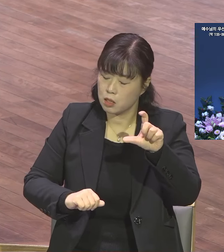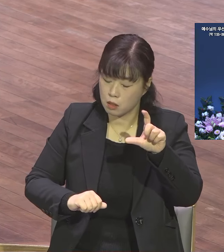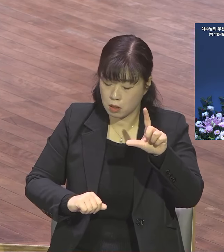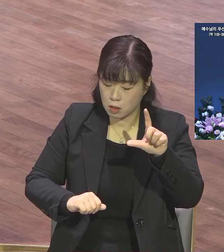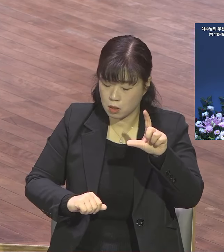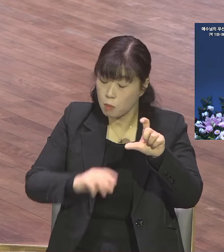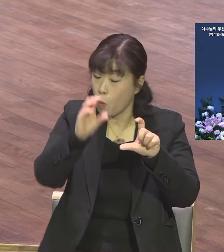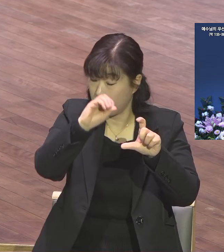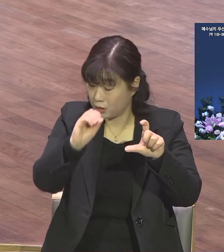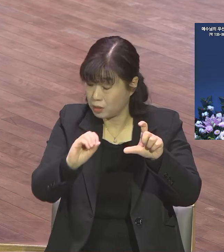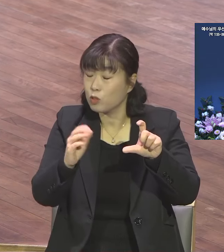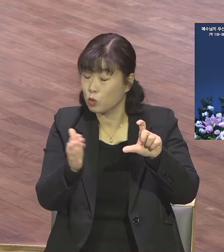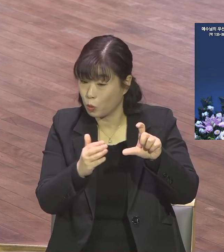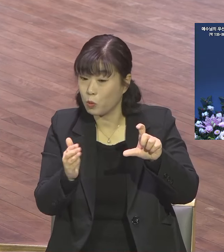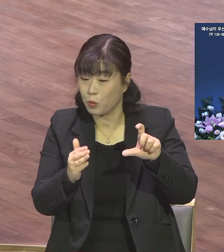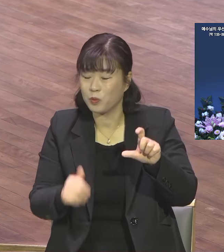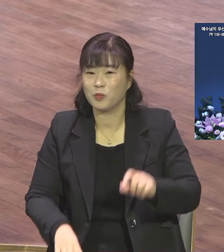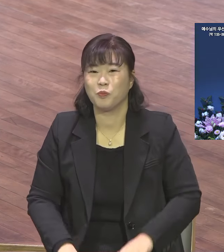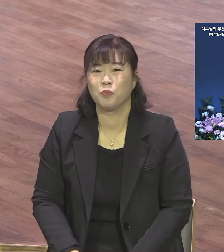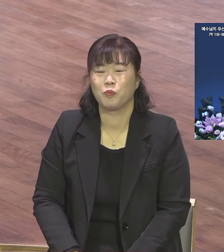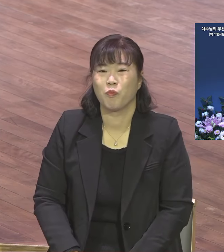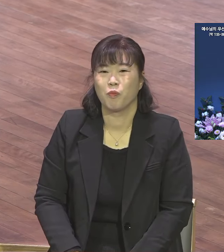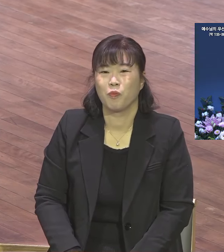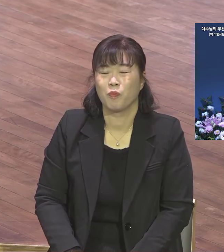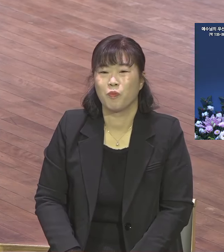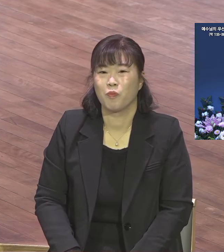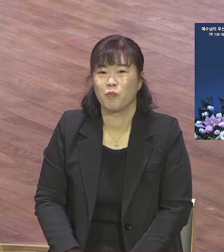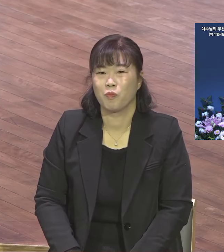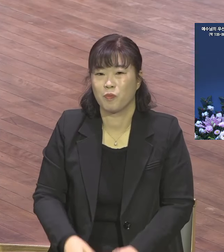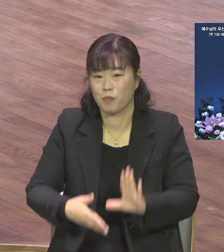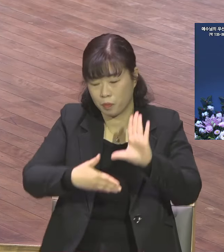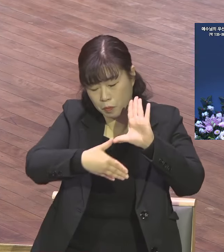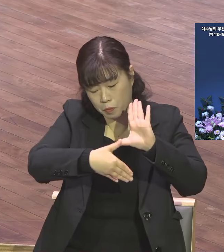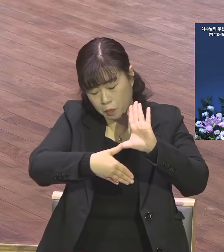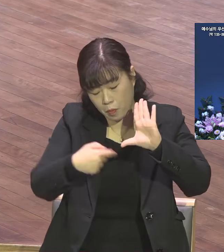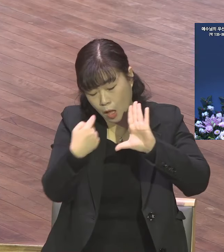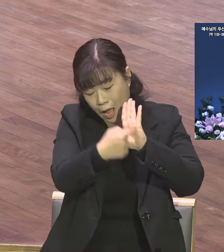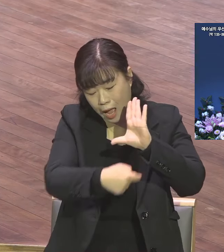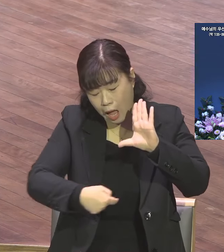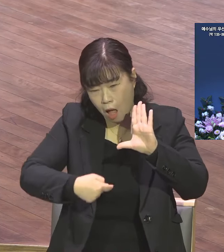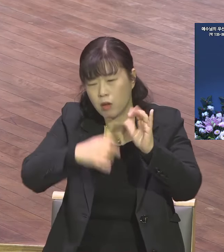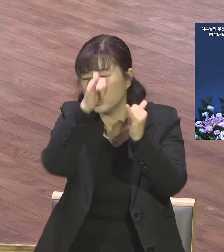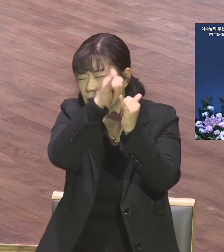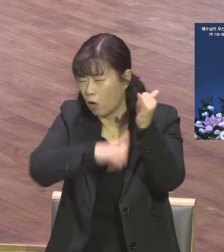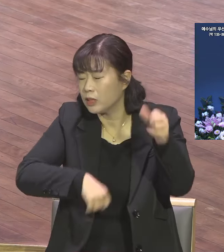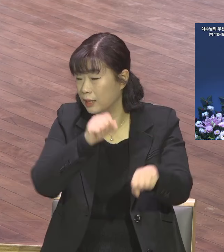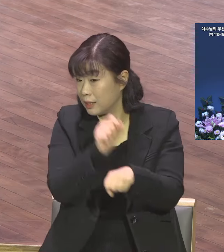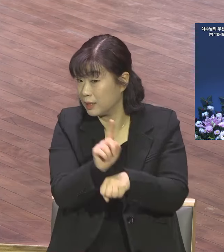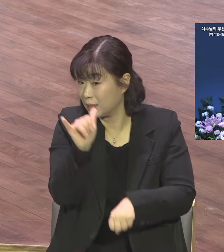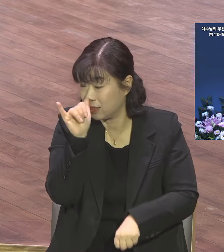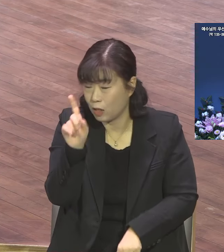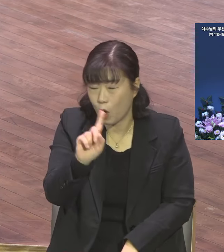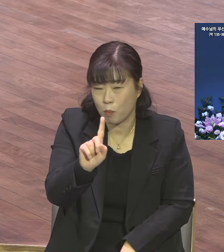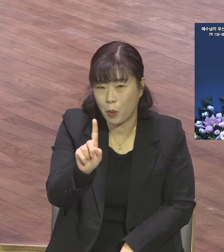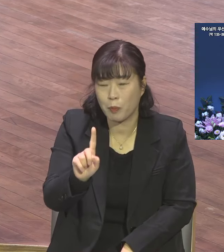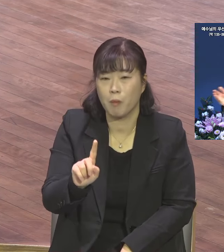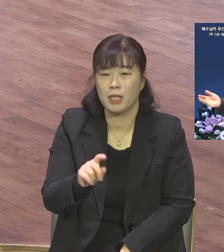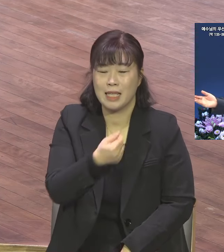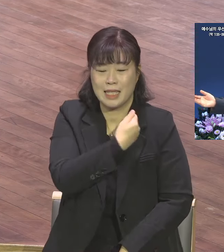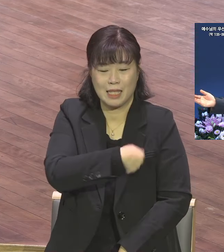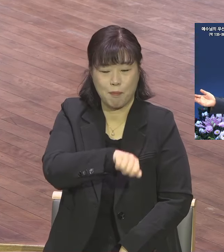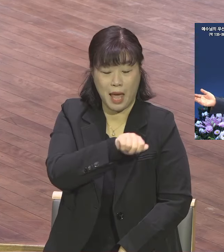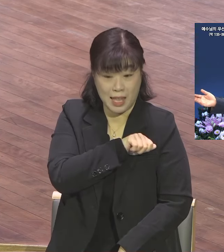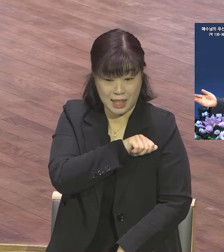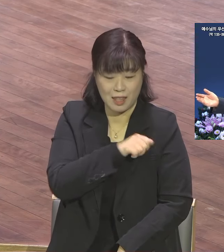과거에 그 중남미는 다 스페인과 포르투갈의 지배를 당했어요. 수백 년 동안. 그래가지고 다